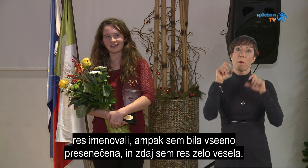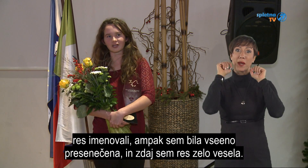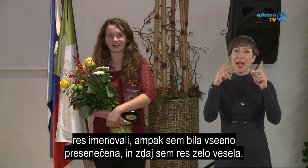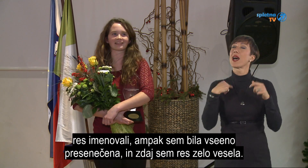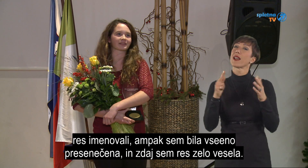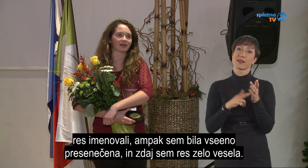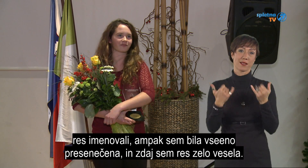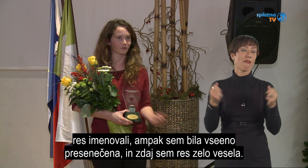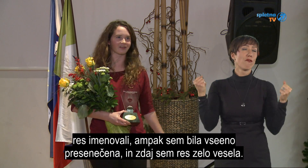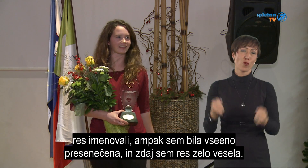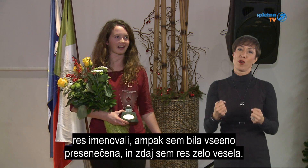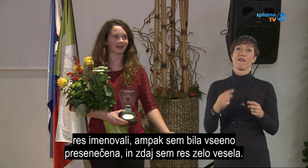presenečena in zdaj sem res ful vesela.